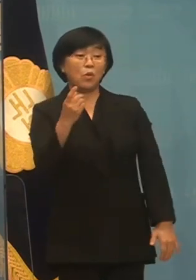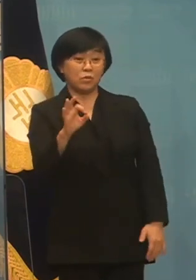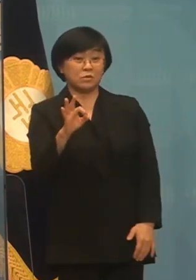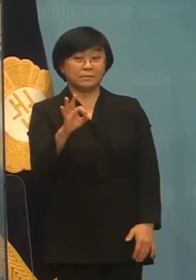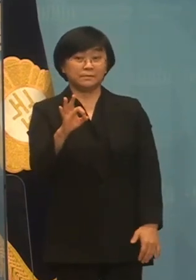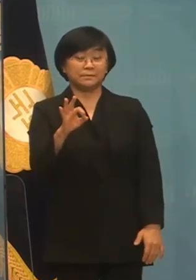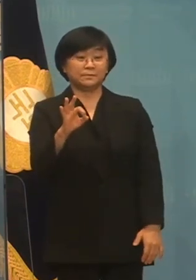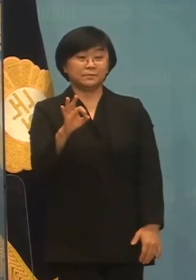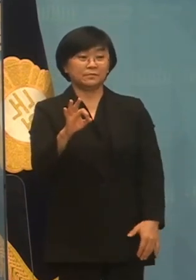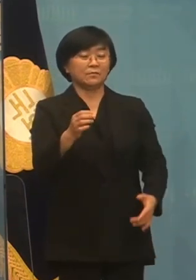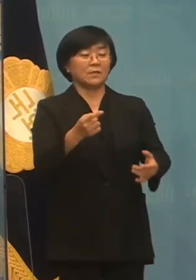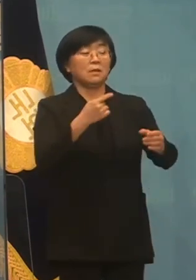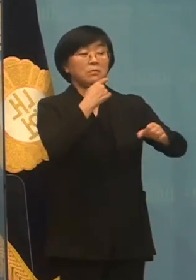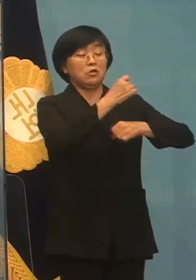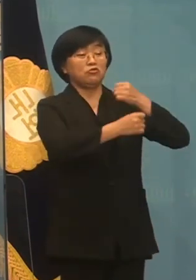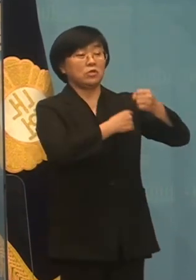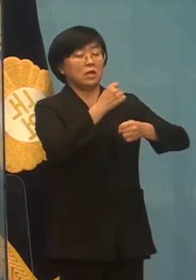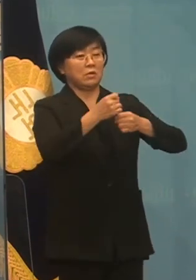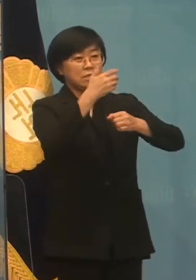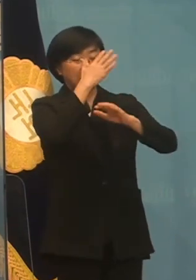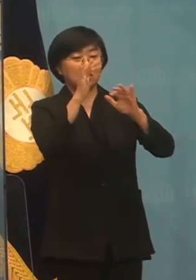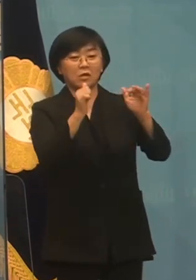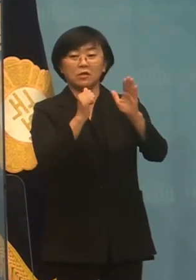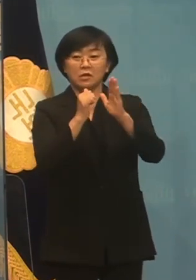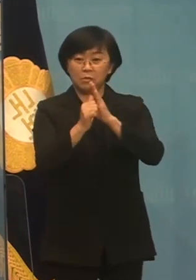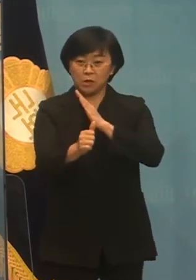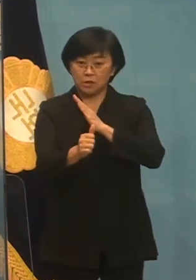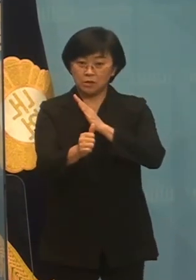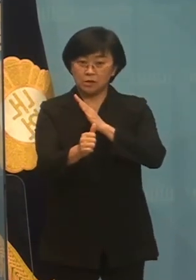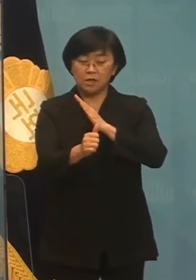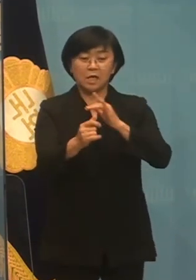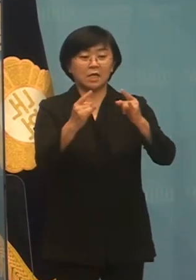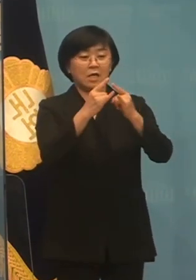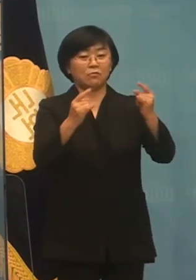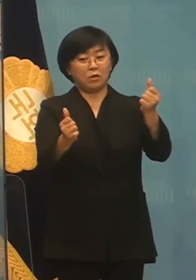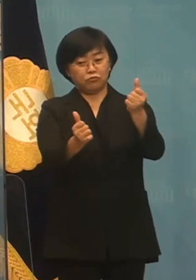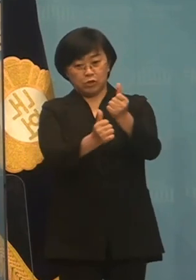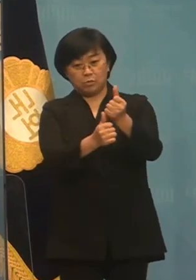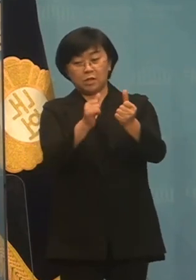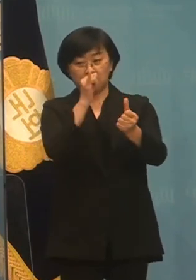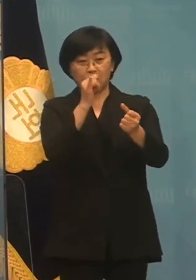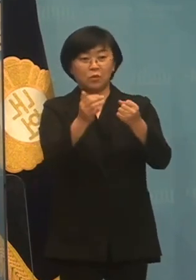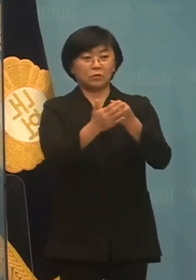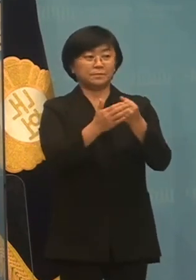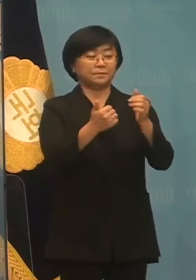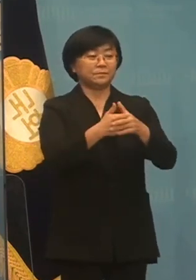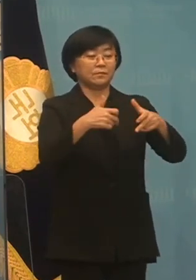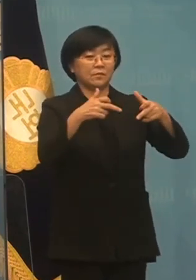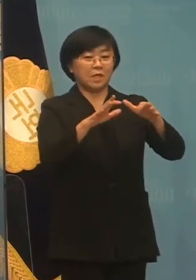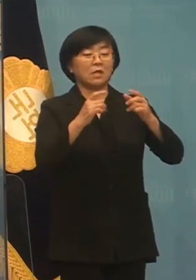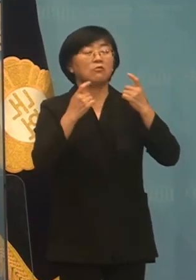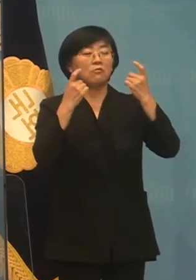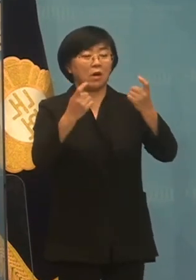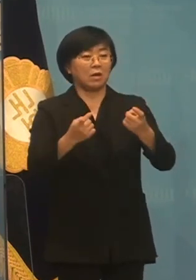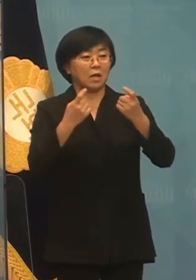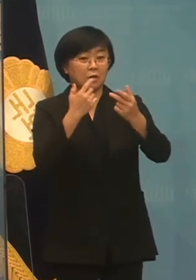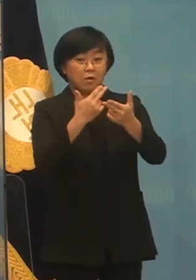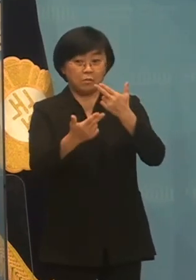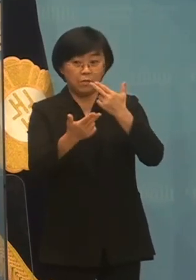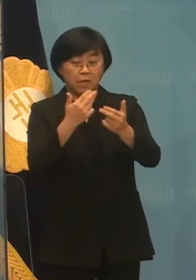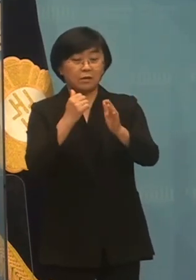홍소연님은 더불어민주당의 청년대변인으로 계시고 캠프의 부대변인으로 있고 그리고 장애인관광협회